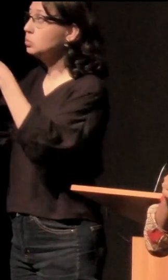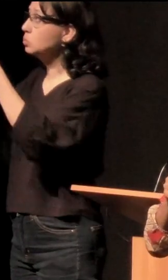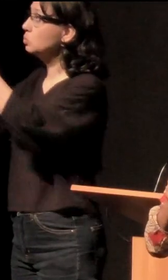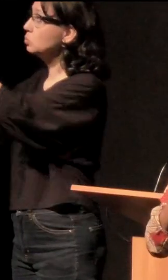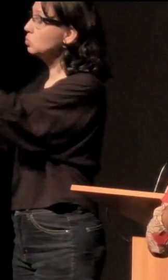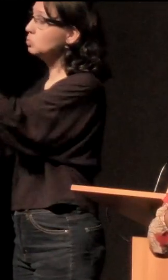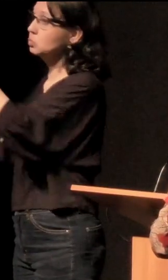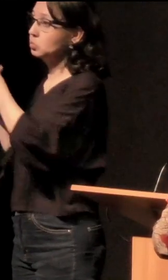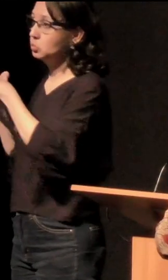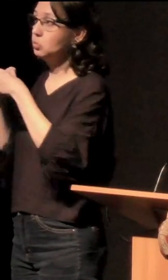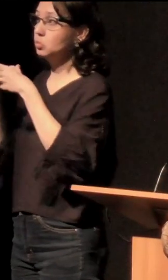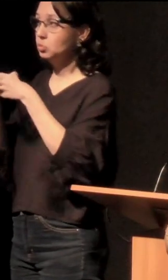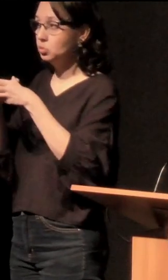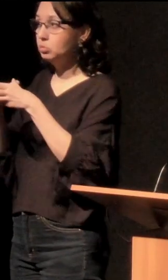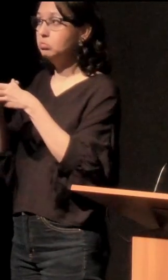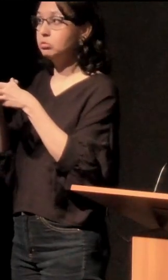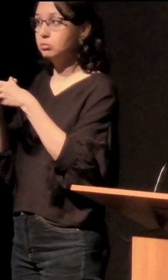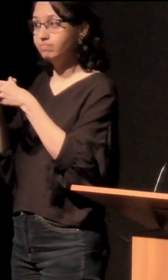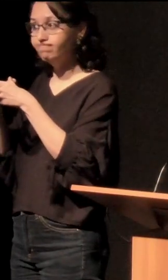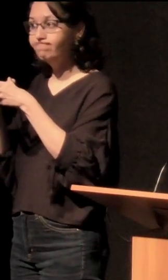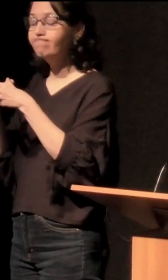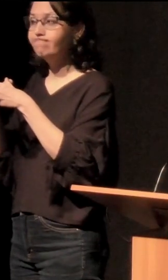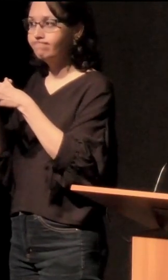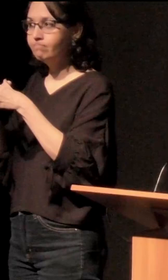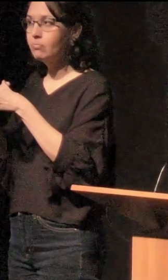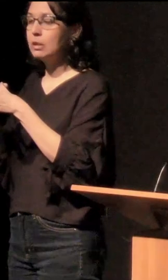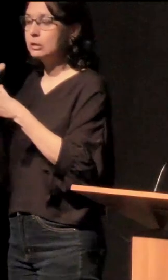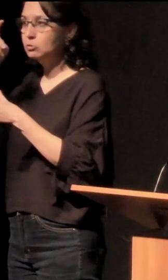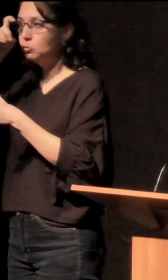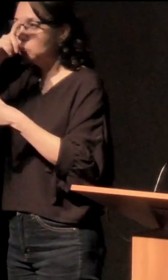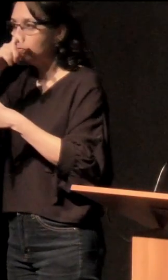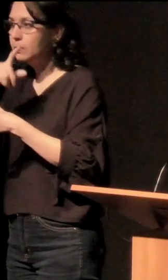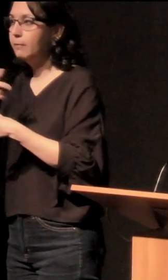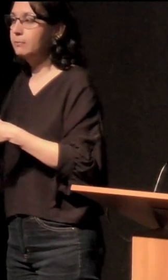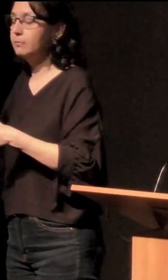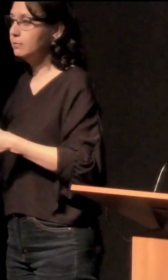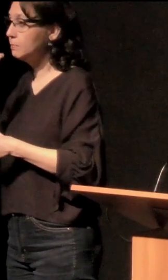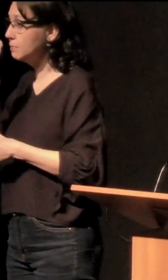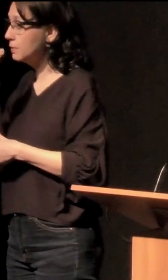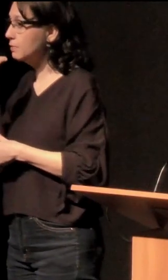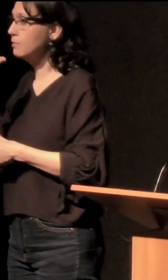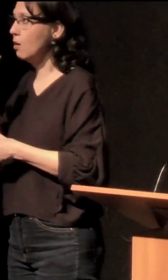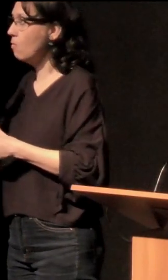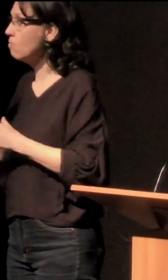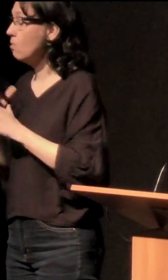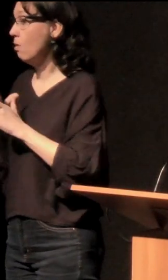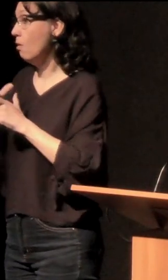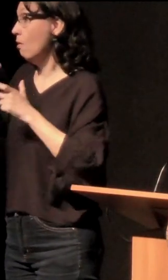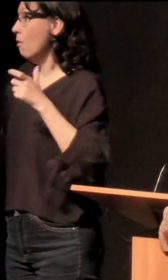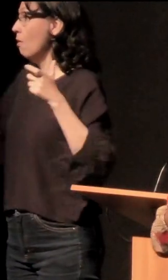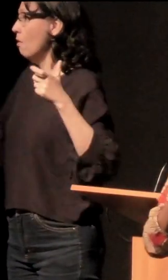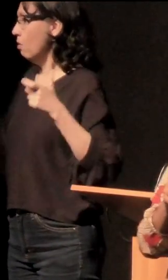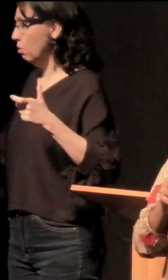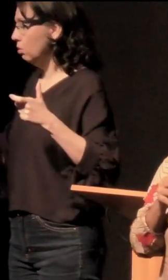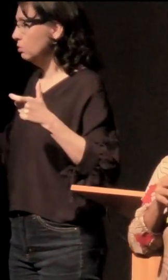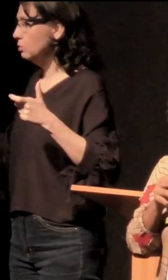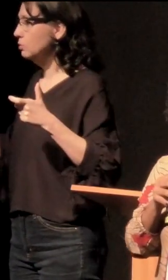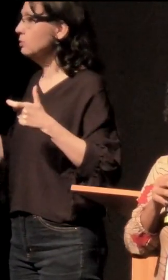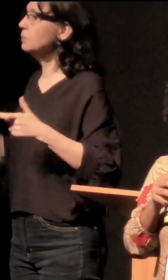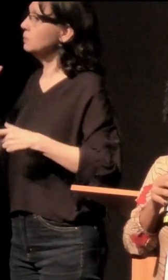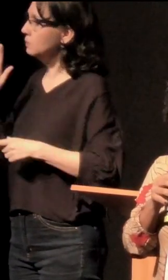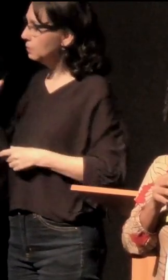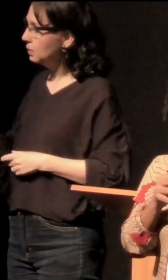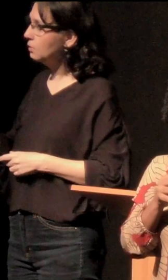o quadro de segurança alimentar é maior né então o atendimento maior do